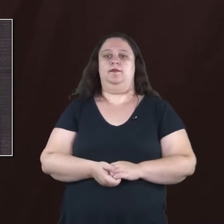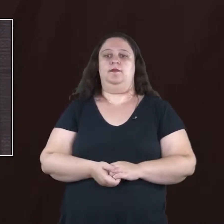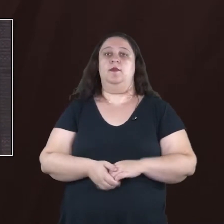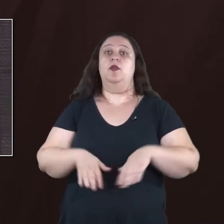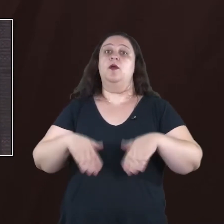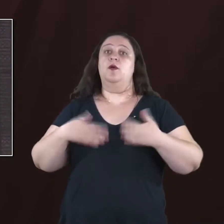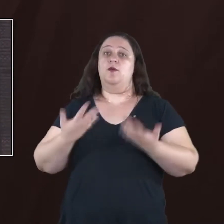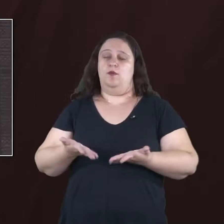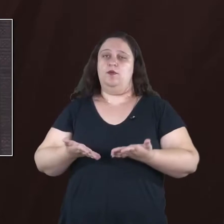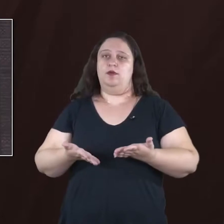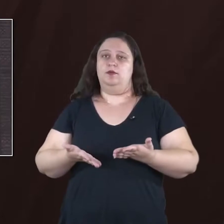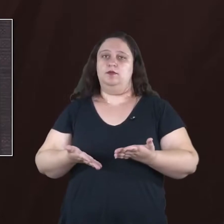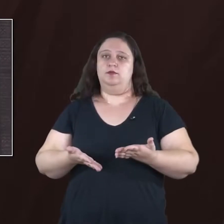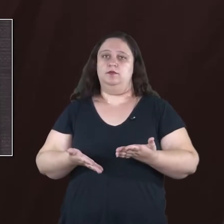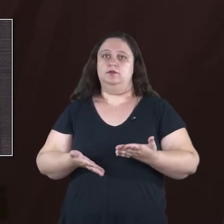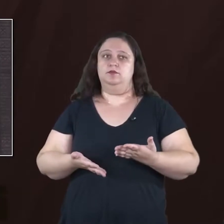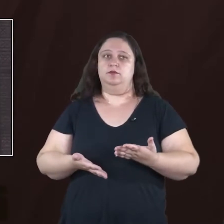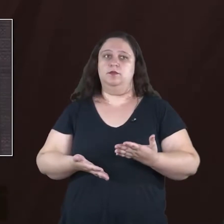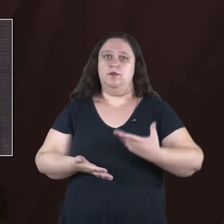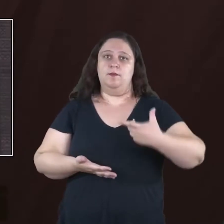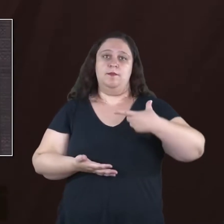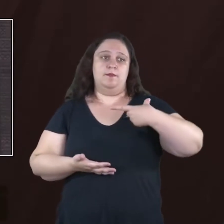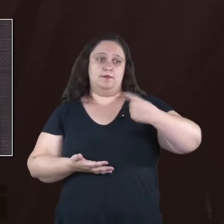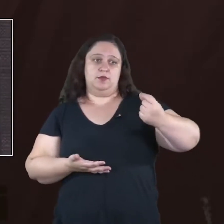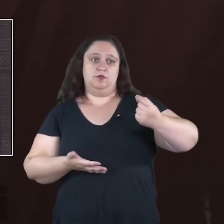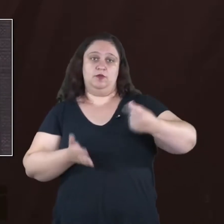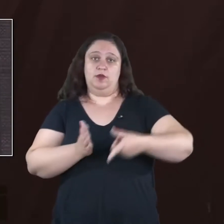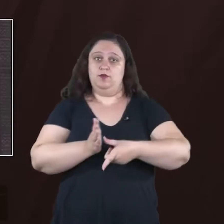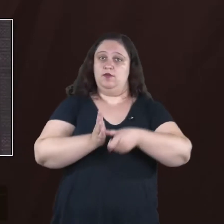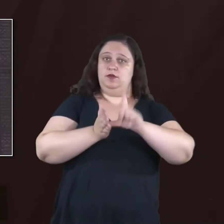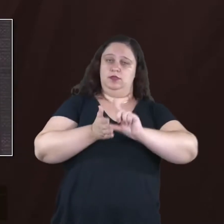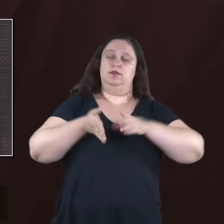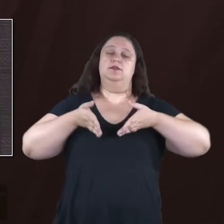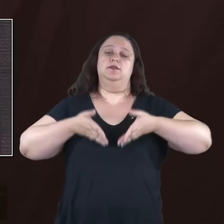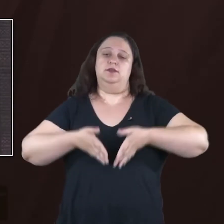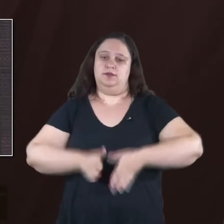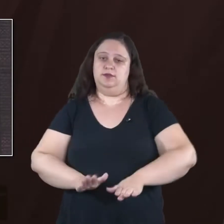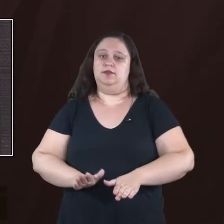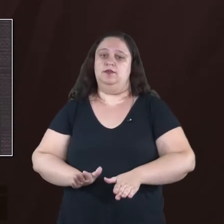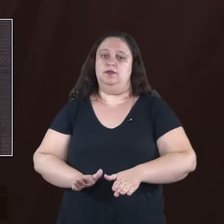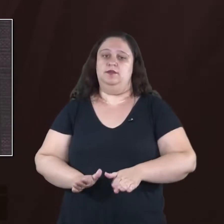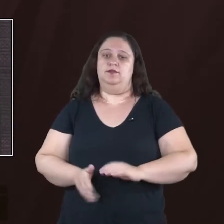que me separou antes de eu nascer e